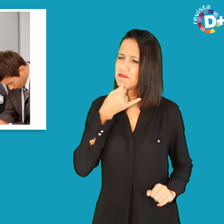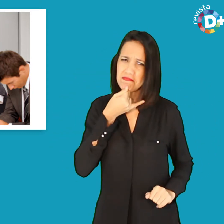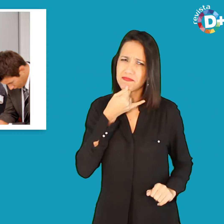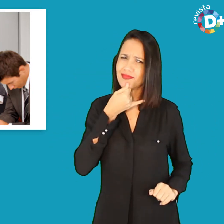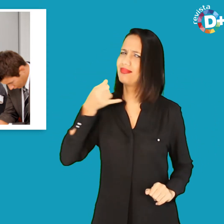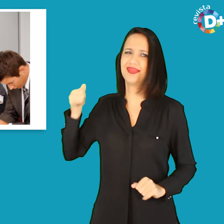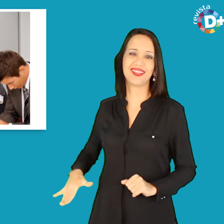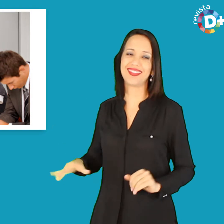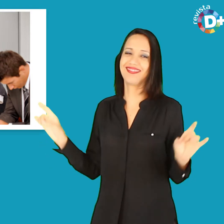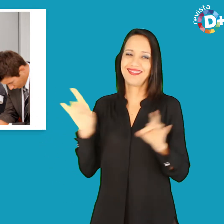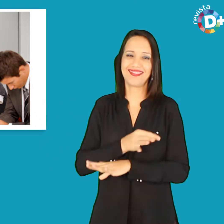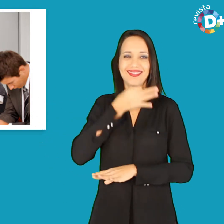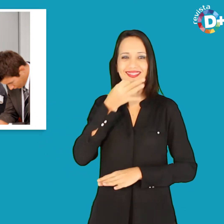vou. Finaliza.